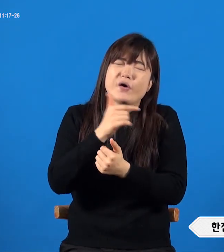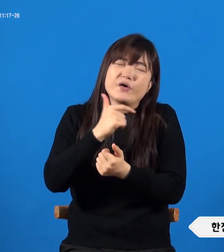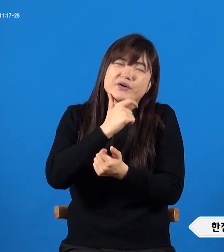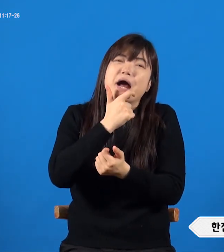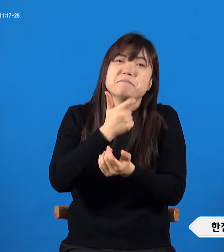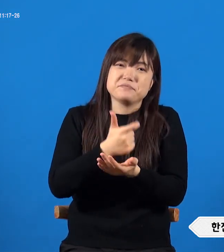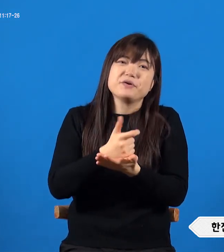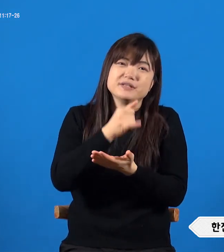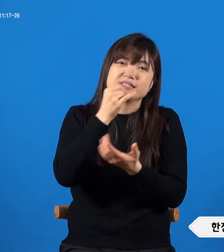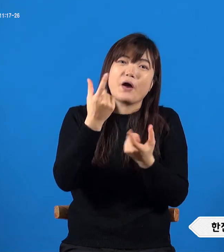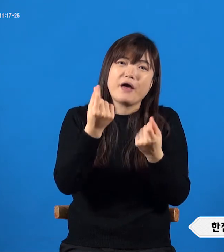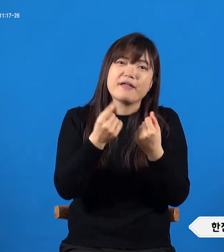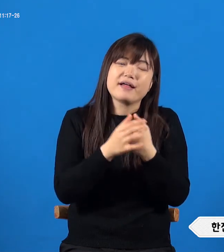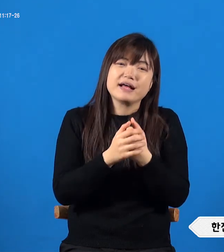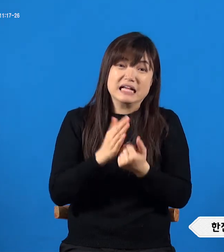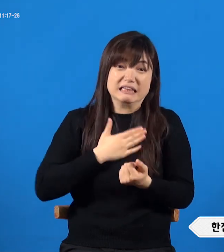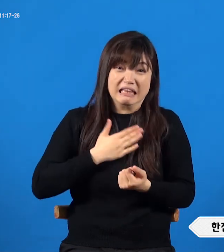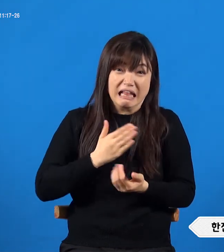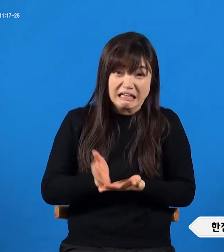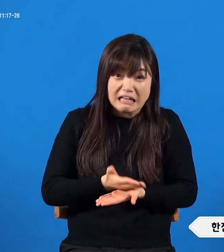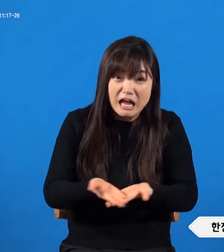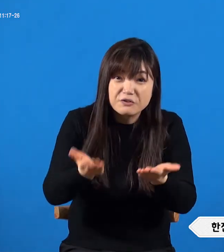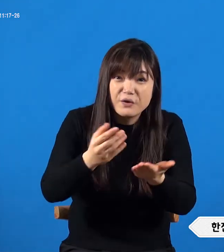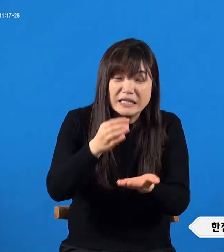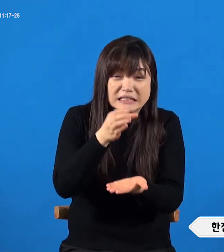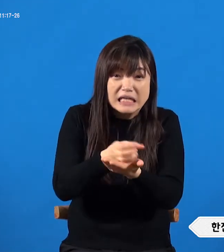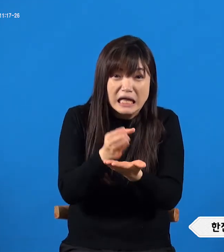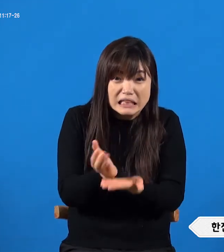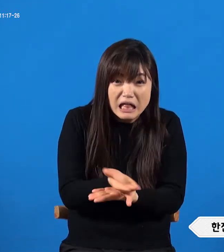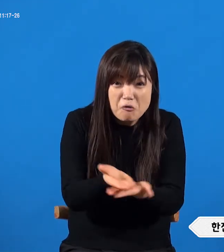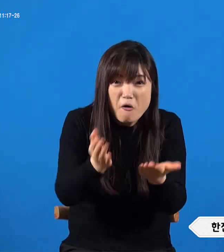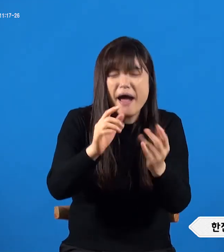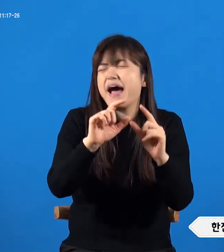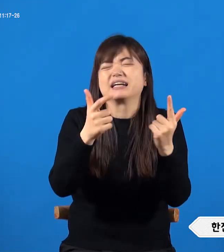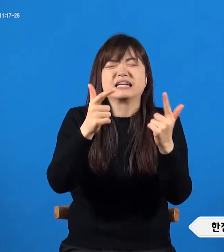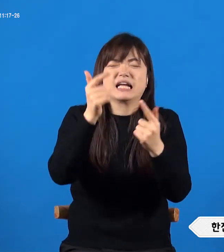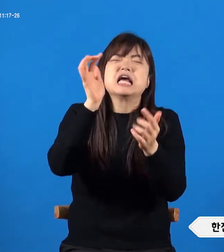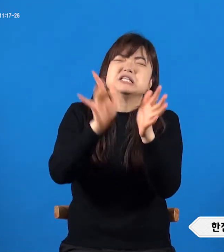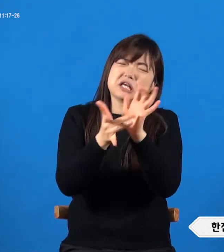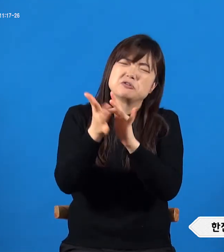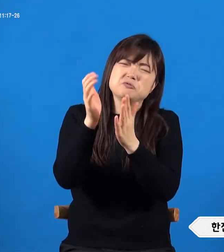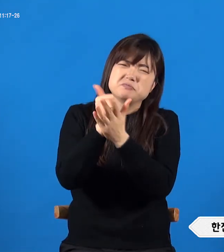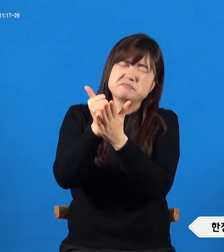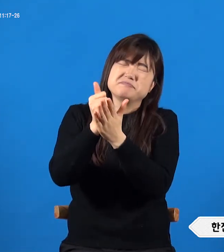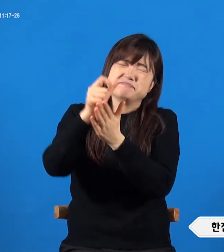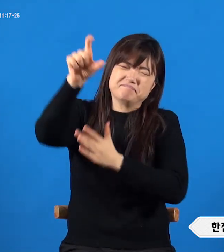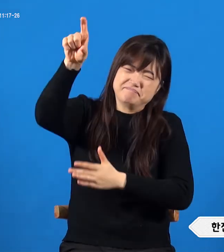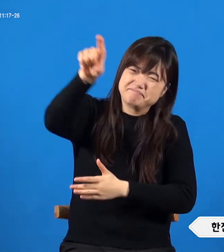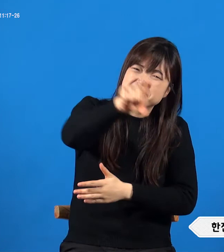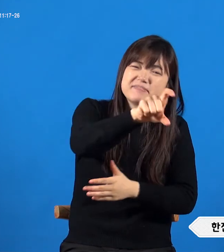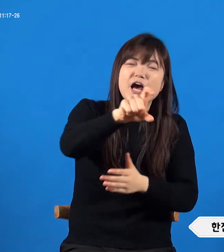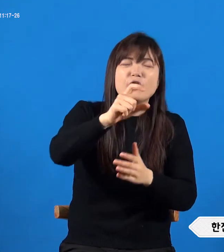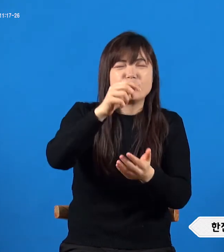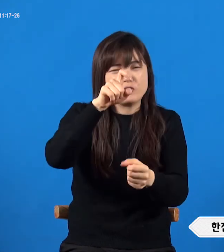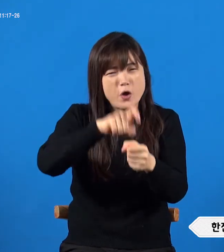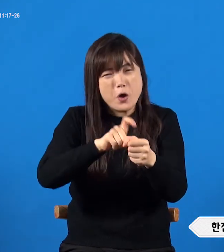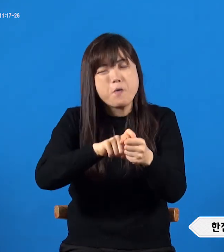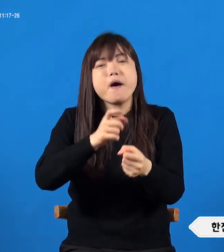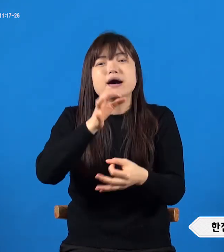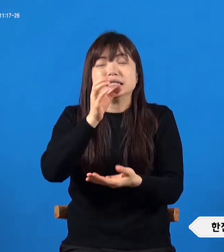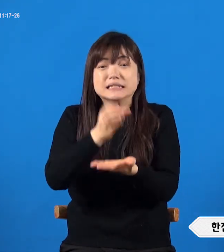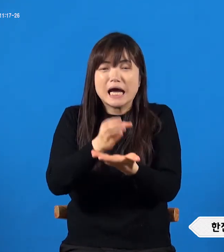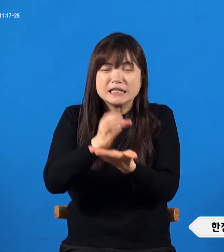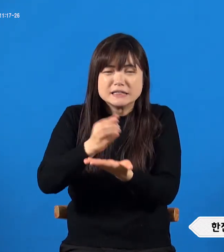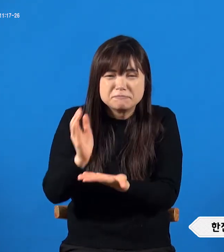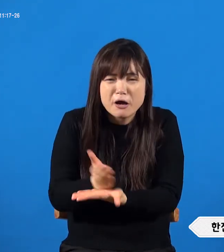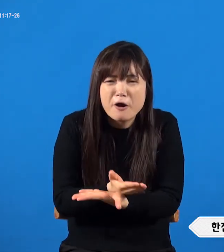감격스럽습니다. 그때는 제가 떡을 나눠드리고 잔을 나눠드리고 하지 않고 예수님께서 바로 떡과 잔을 베풀어 주실